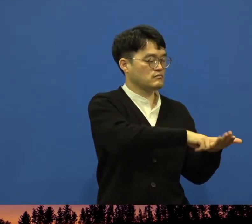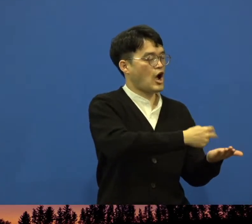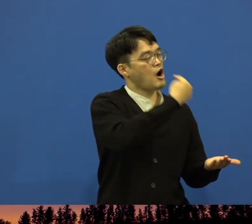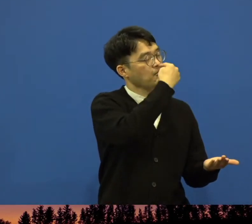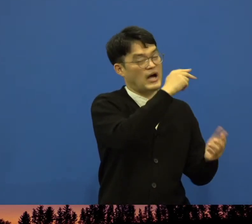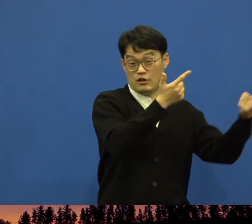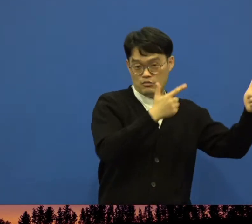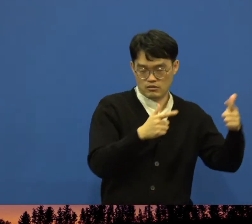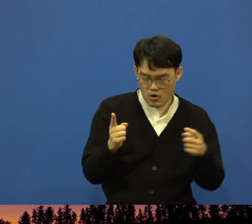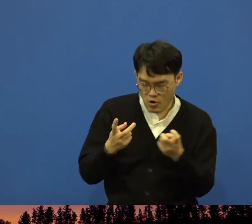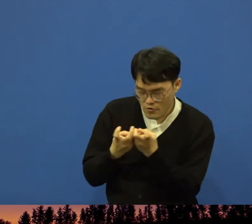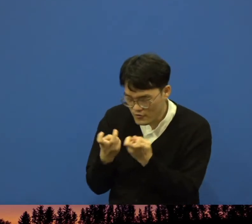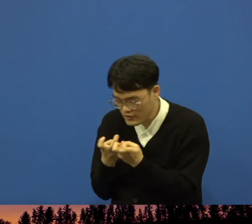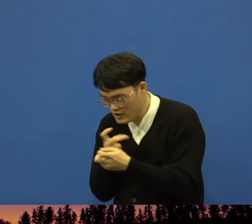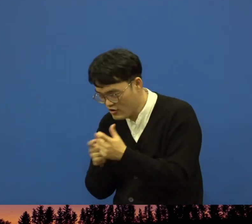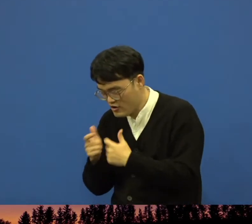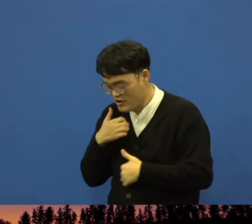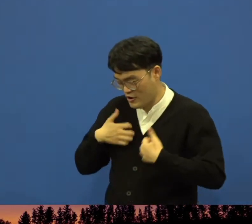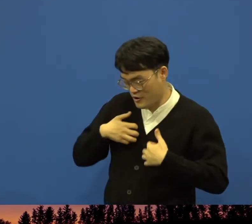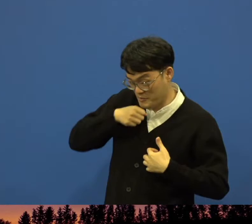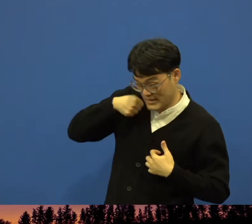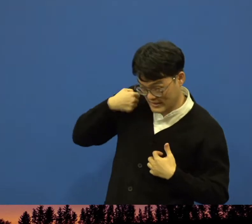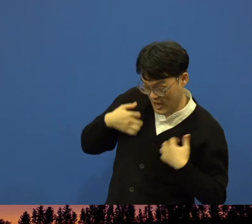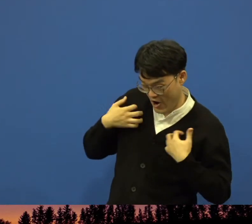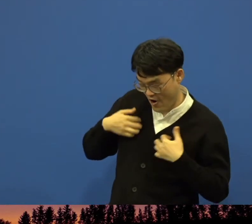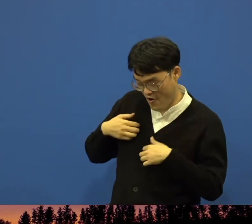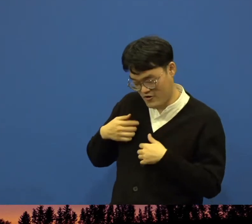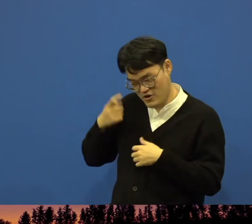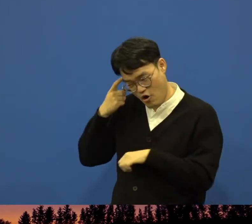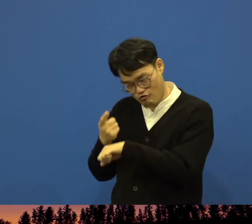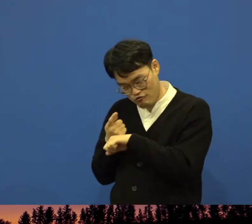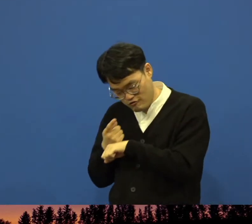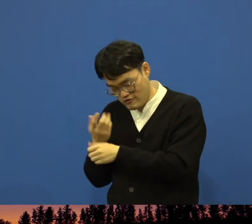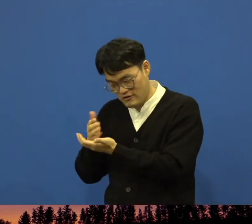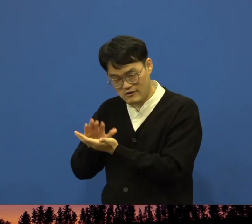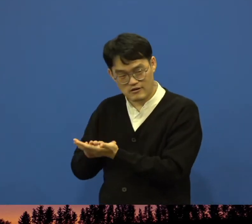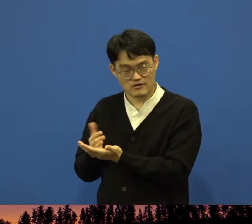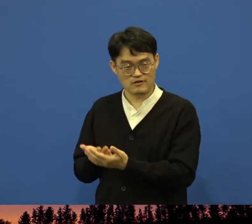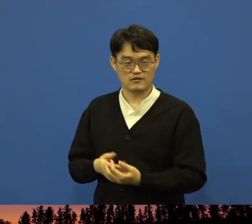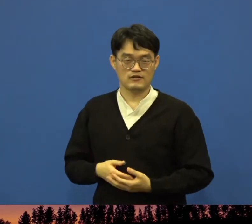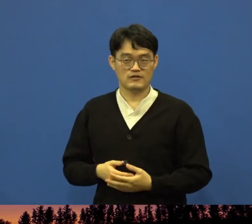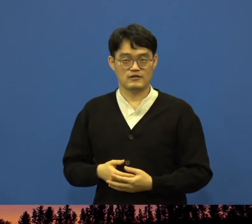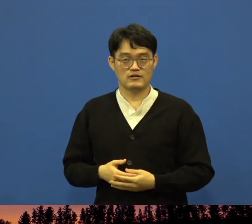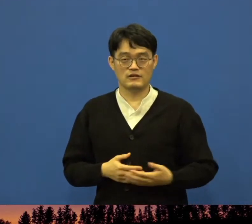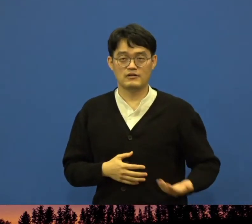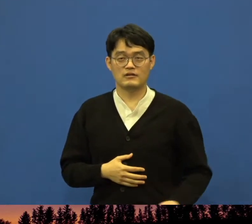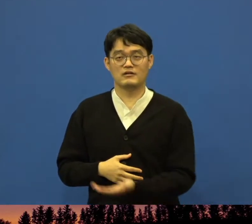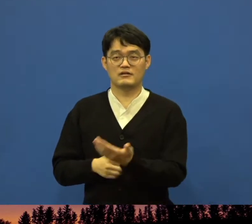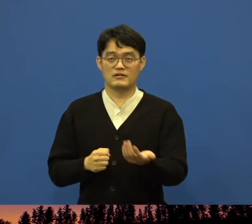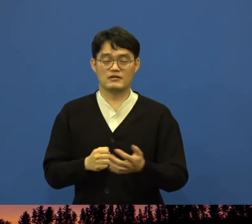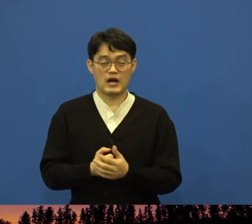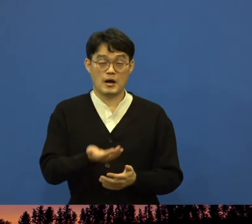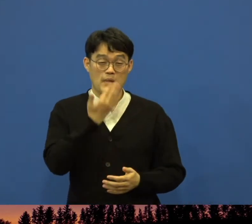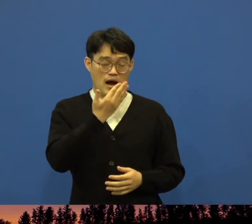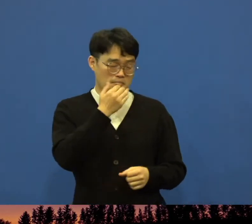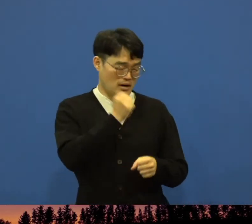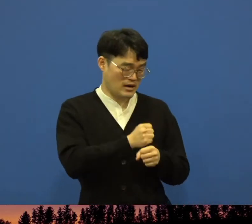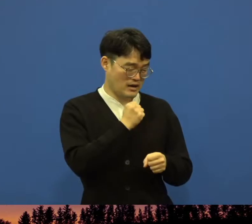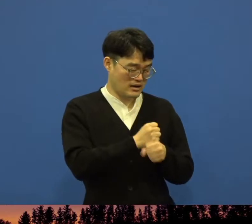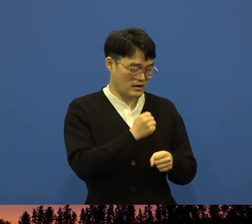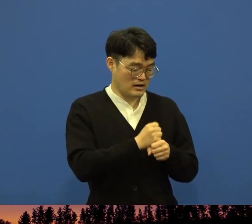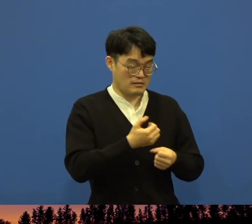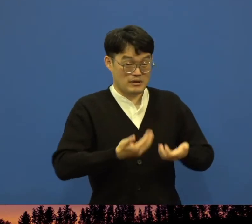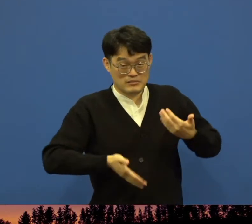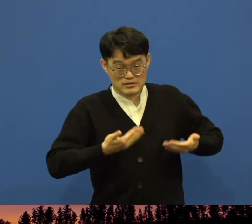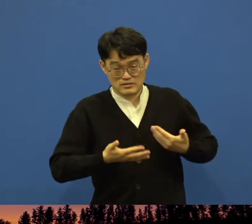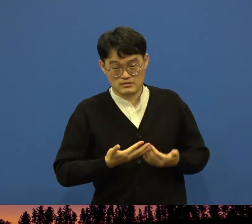건가. 그 저는 그랬잖아요. 바쁜데 하루 세 끼 먹는 게 어떤 데는 바쁘더라고요. 밥 먹는 게 보통 일이 아니잖아요. 하나님 왜 한